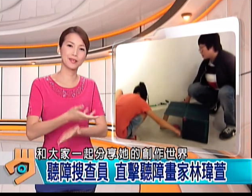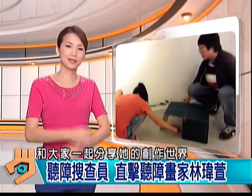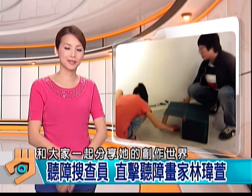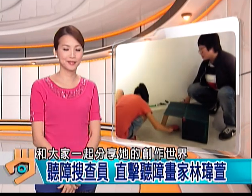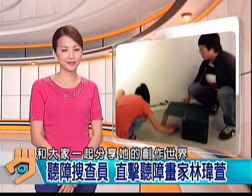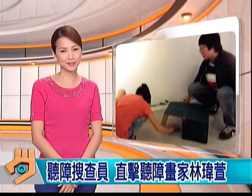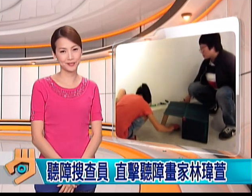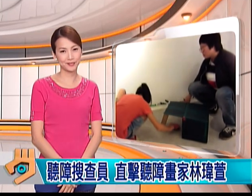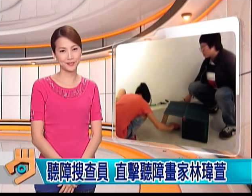界。